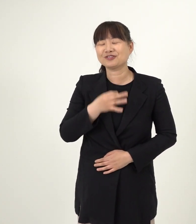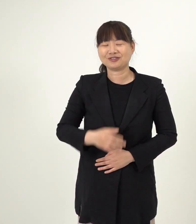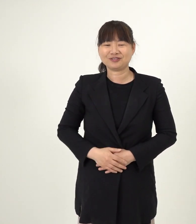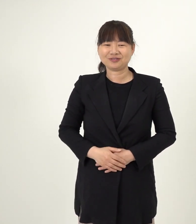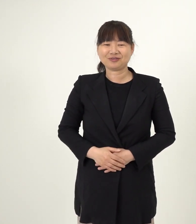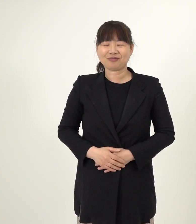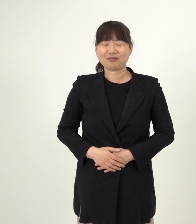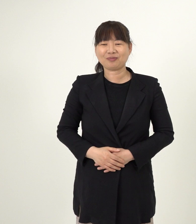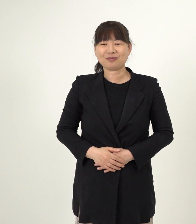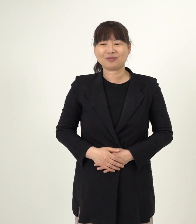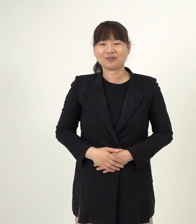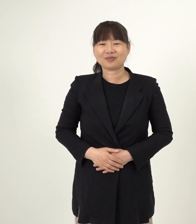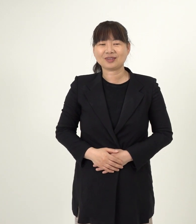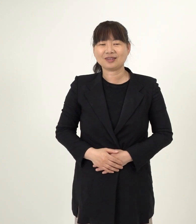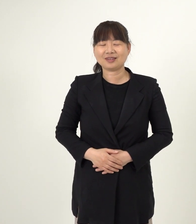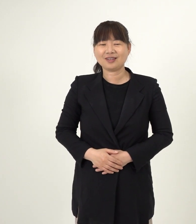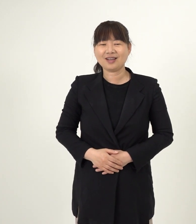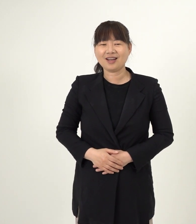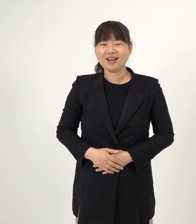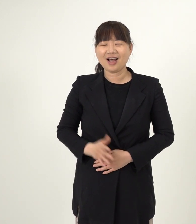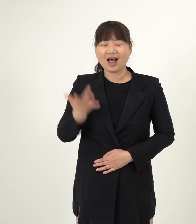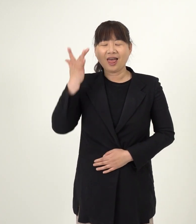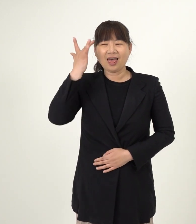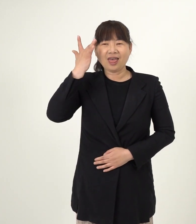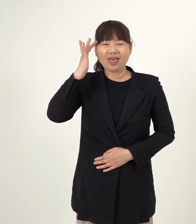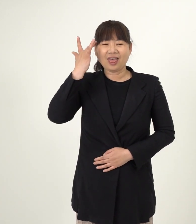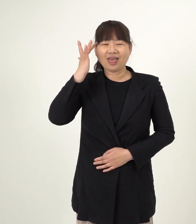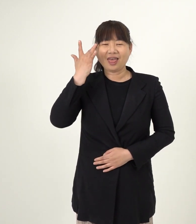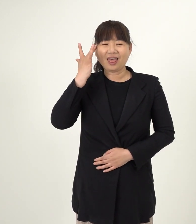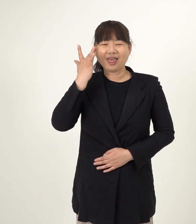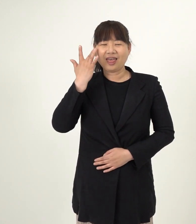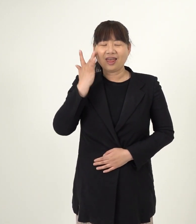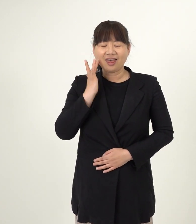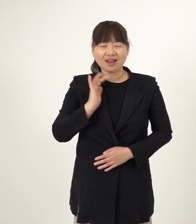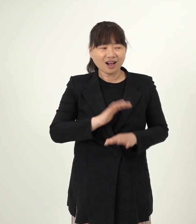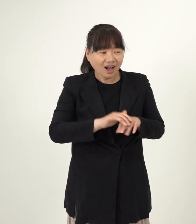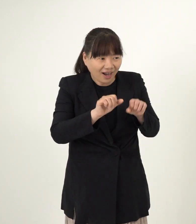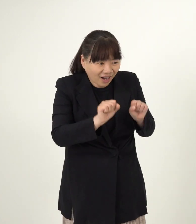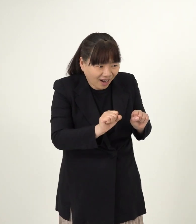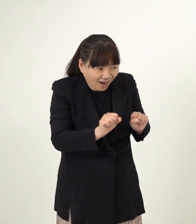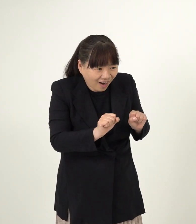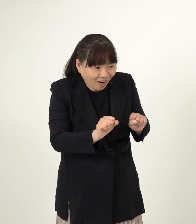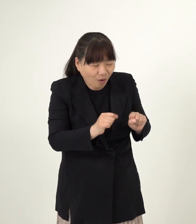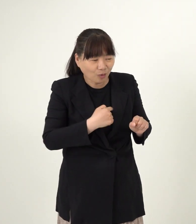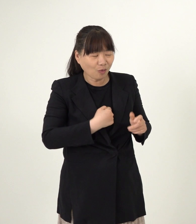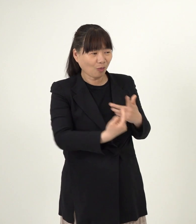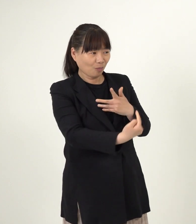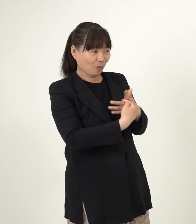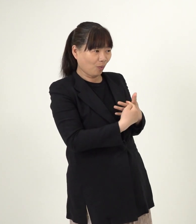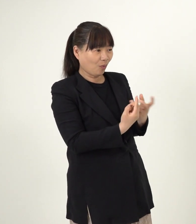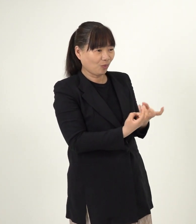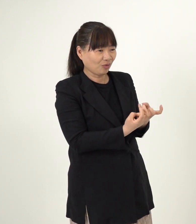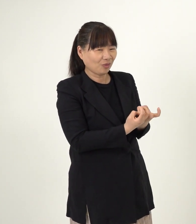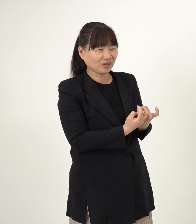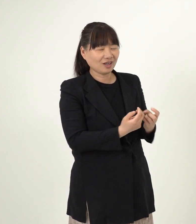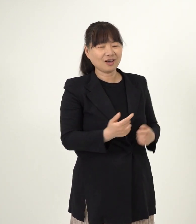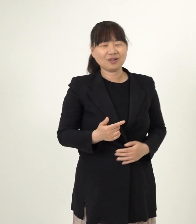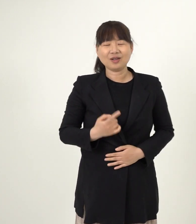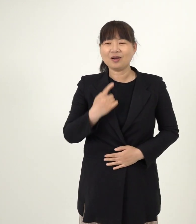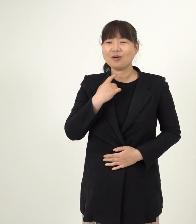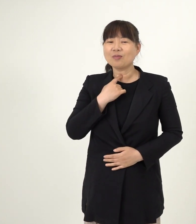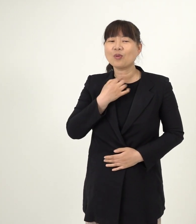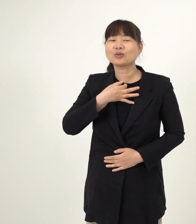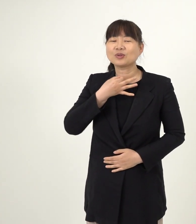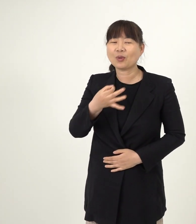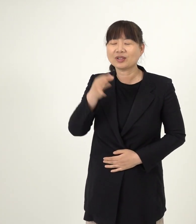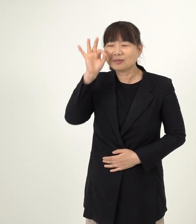그래서 이게 머리가 싸해져서, 아유, 안녕하세요. 어떻게 이렇게 아셨어요? 그랬더니 목소리